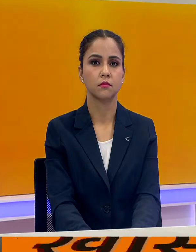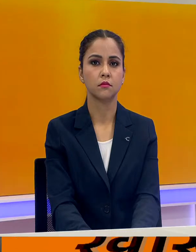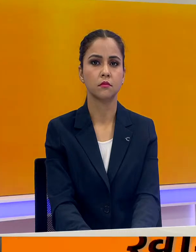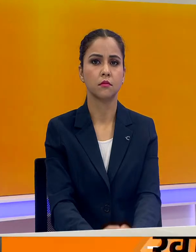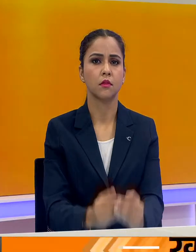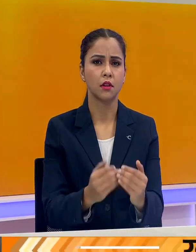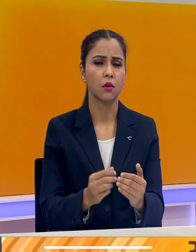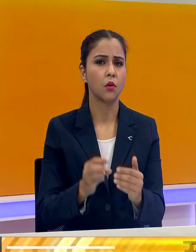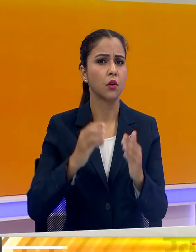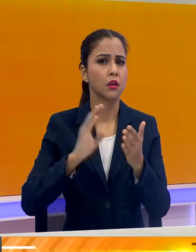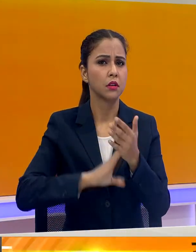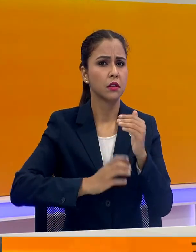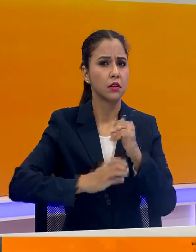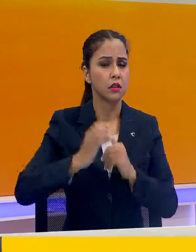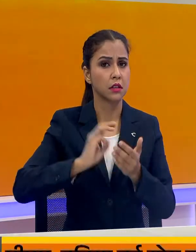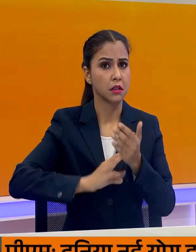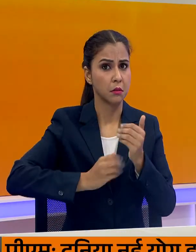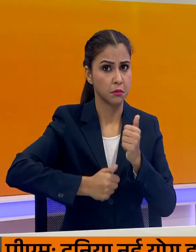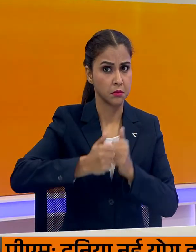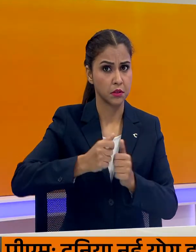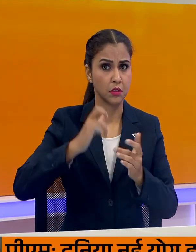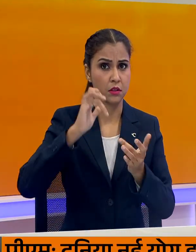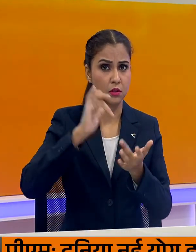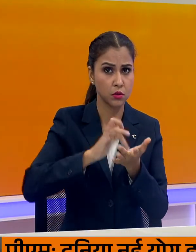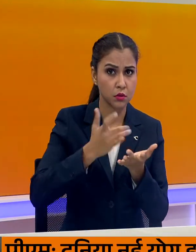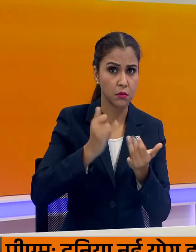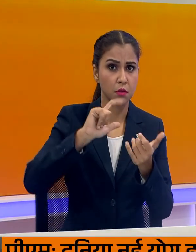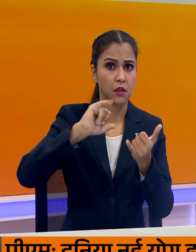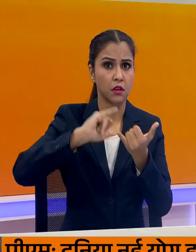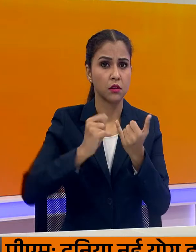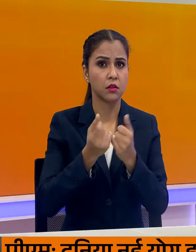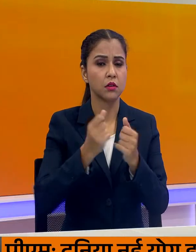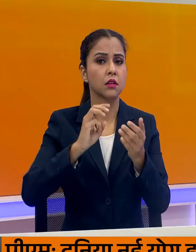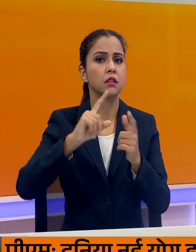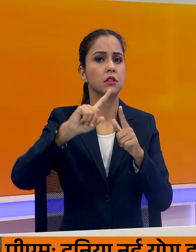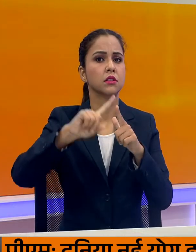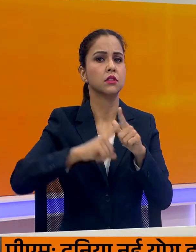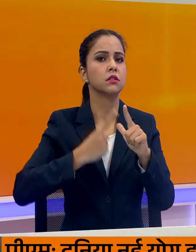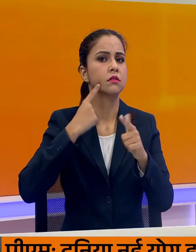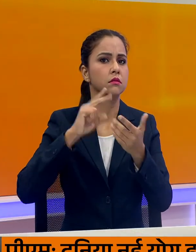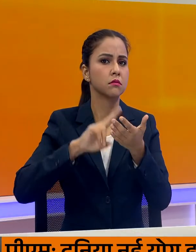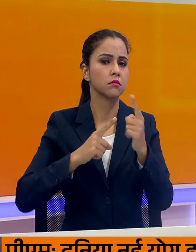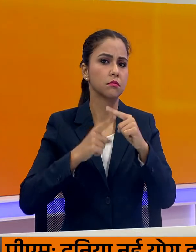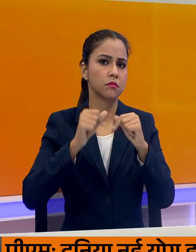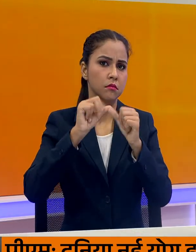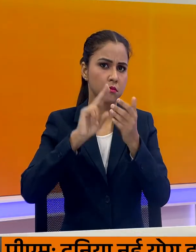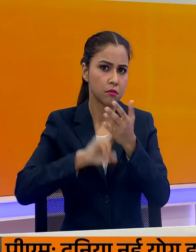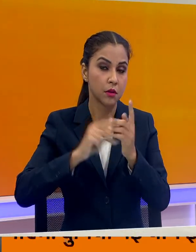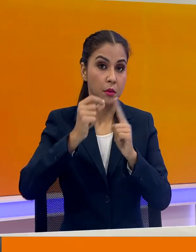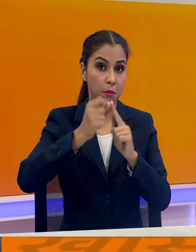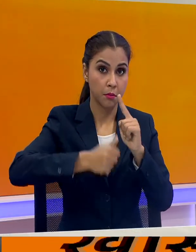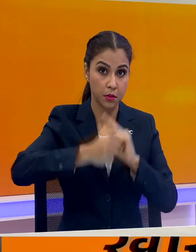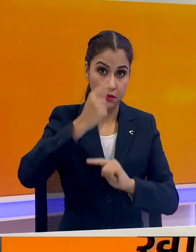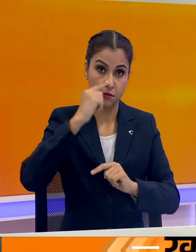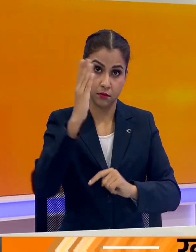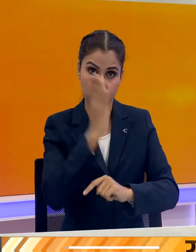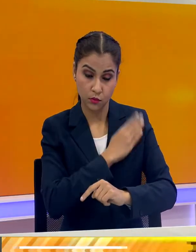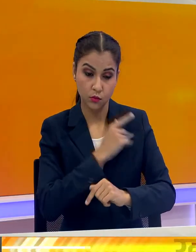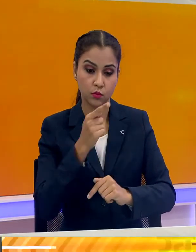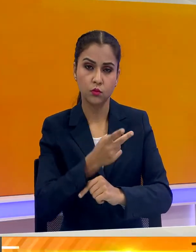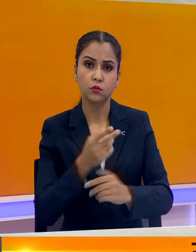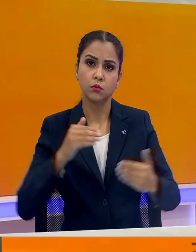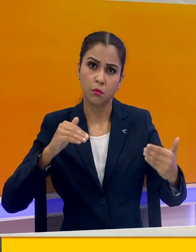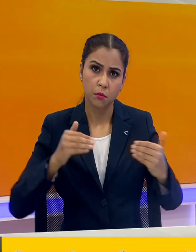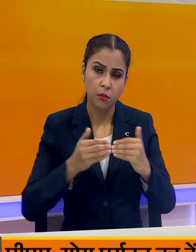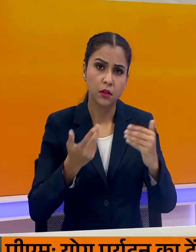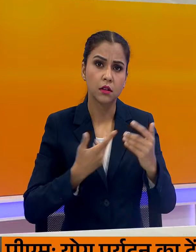और केंद्रीय सूक्ष्म, लघु और मध्यम उद्यम मंत्री जितिन राम मांझी ने राष्ट्रपति द्रौपदी मुर्मू से मुलाकात की। उनके